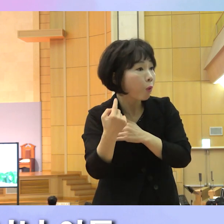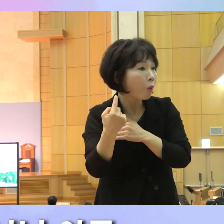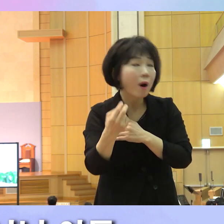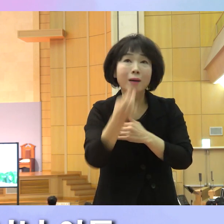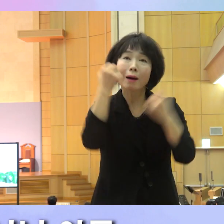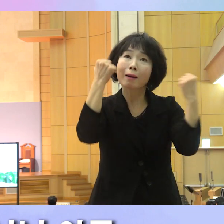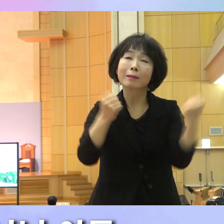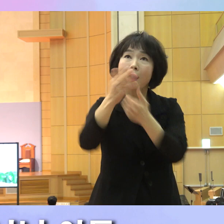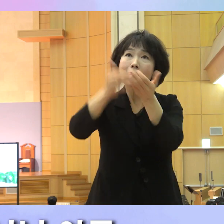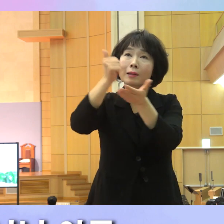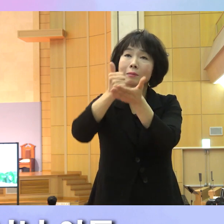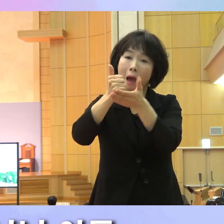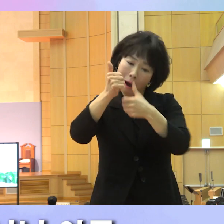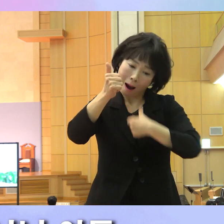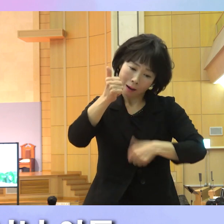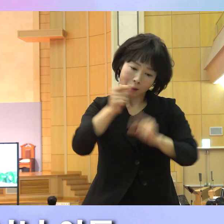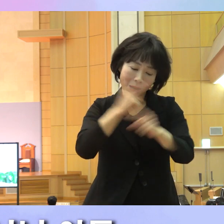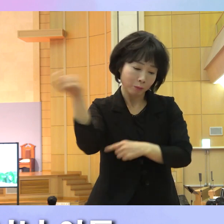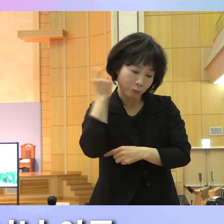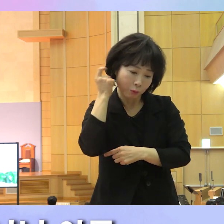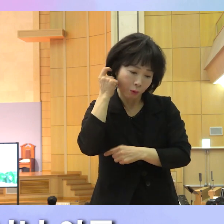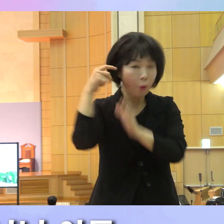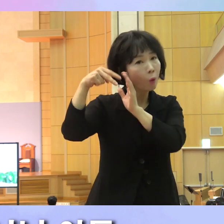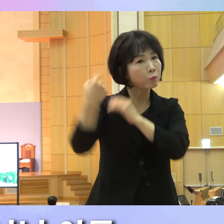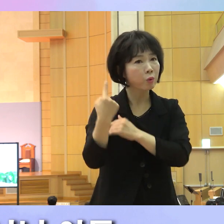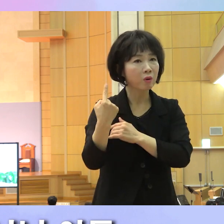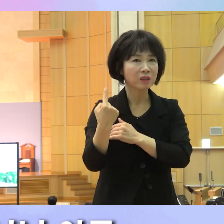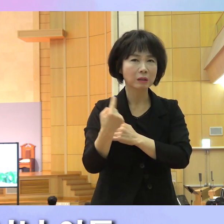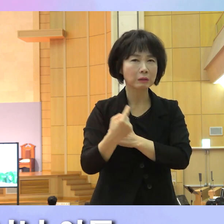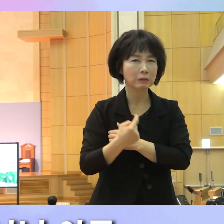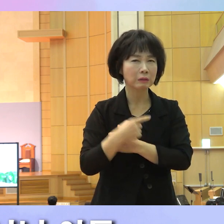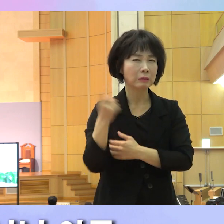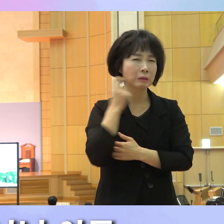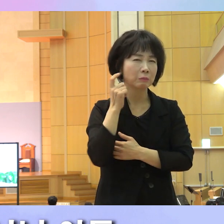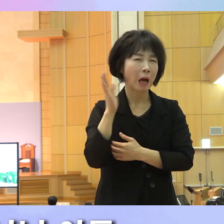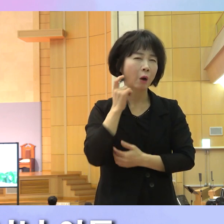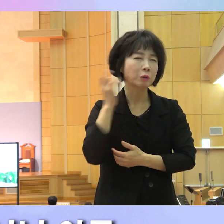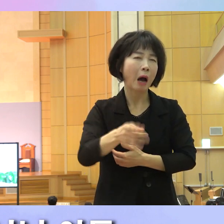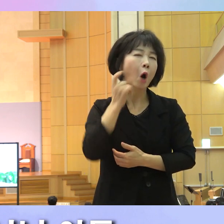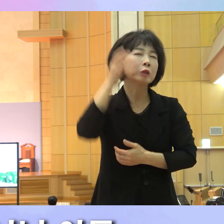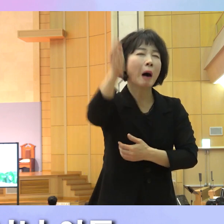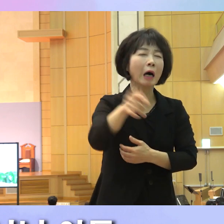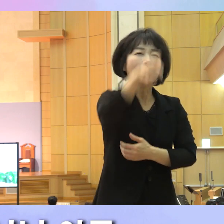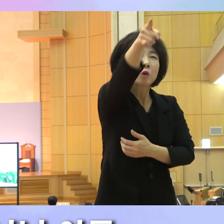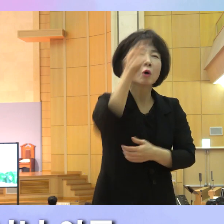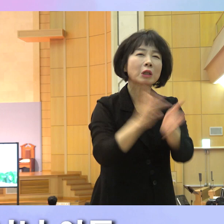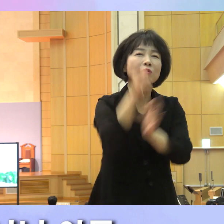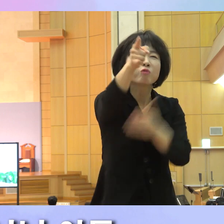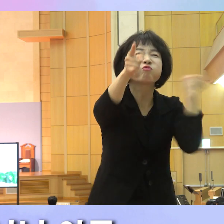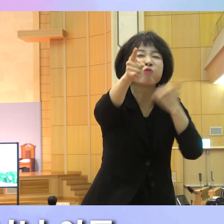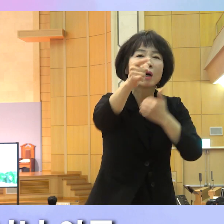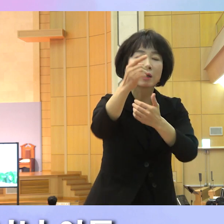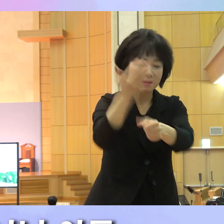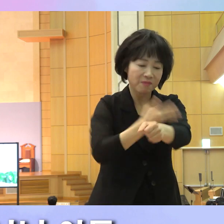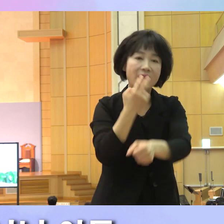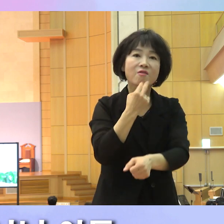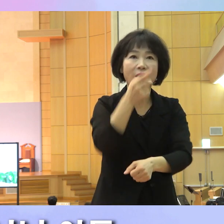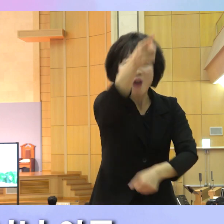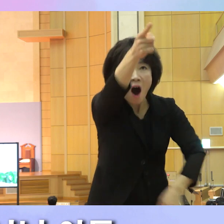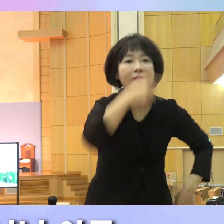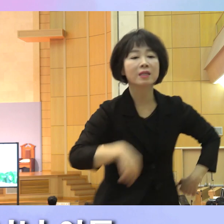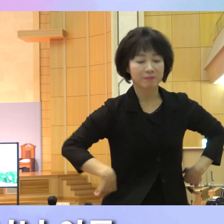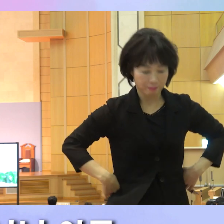하는 말씀을 듣고도 자꾸만 요셉의 아들이라고 말하고 왜 예수님 보고 거짓말하냐고